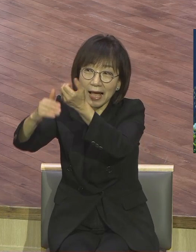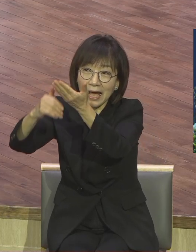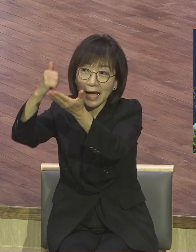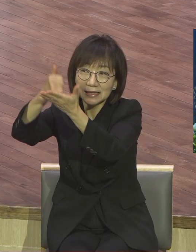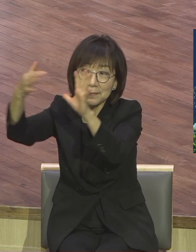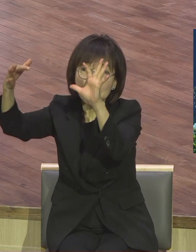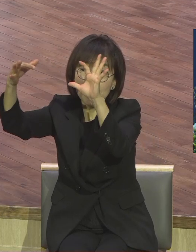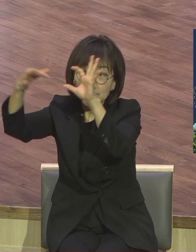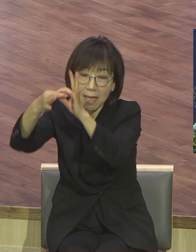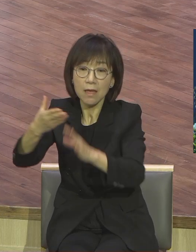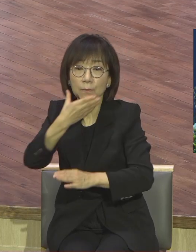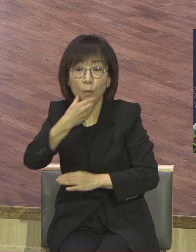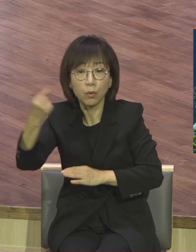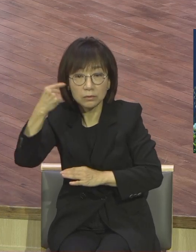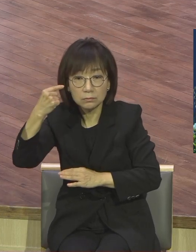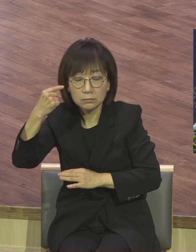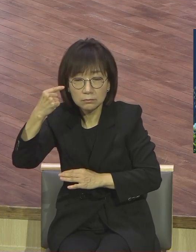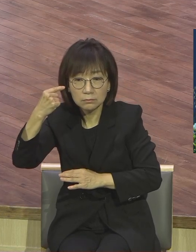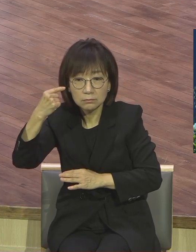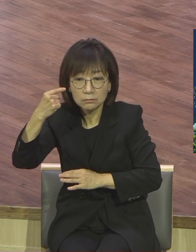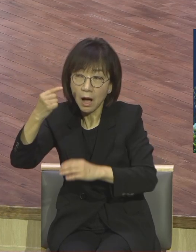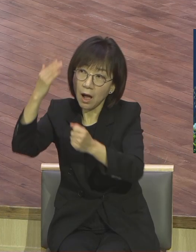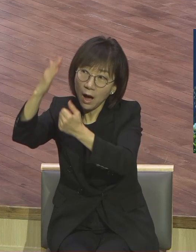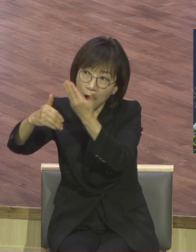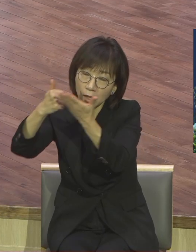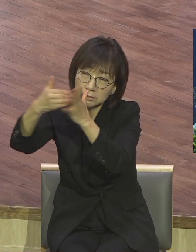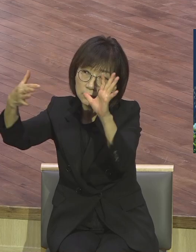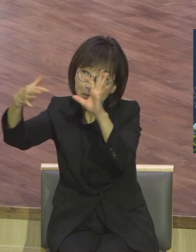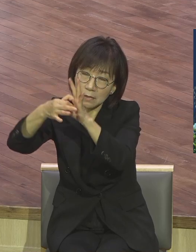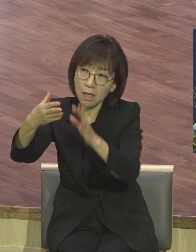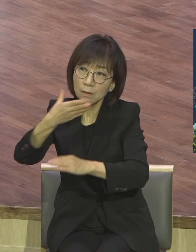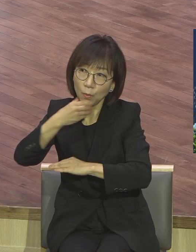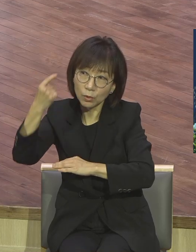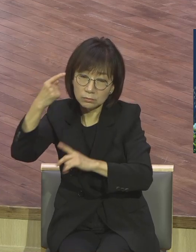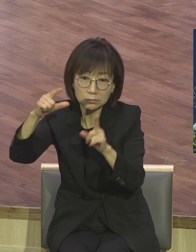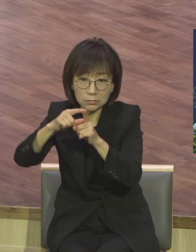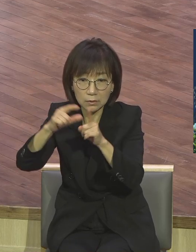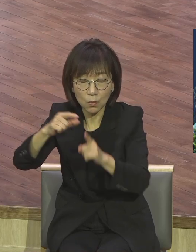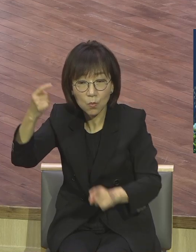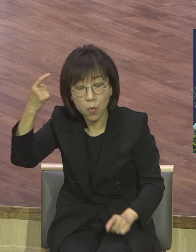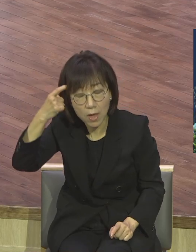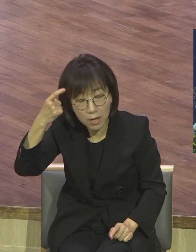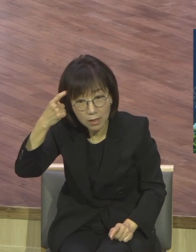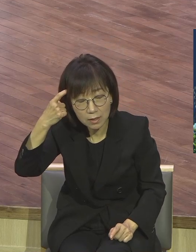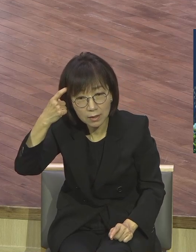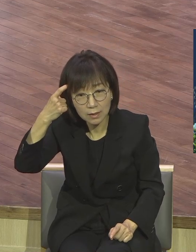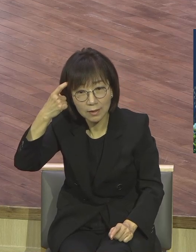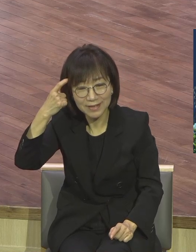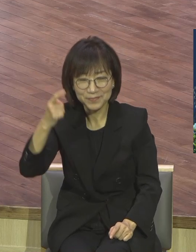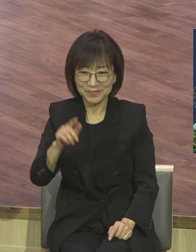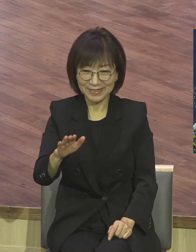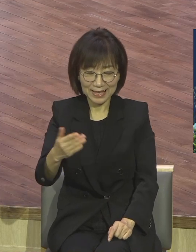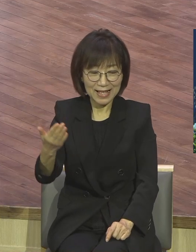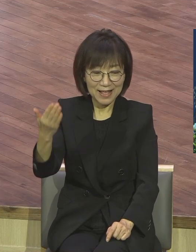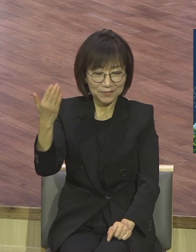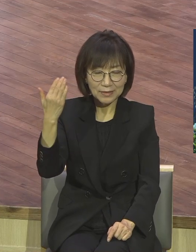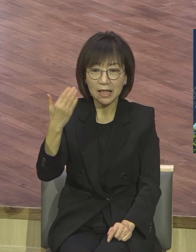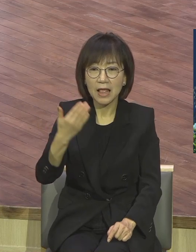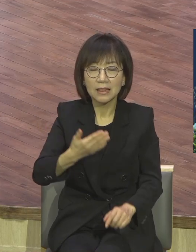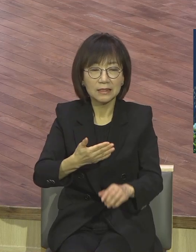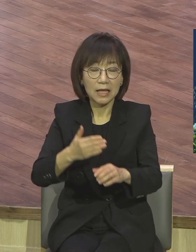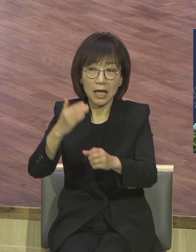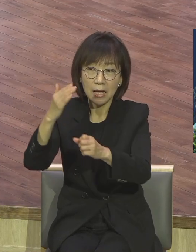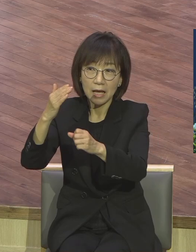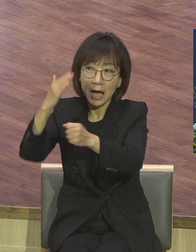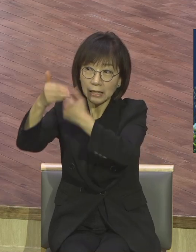하나님의 복음, 이 복음을 강조했는데 왜 이렇게 강조하냐? 하나님의 복음, 이것은 당시에 다른 복음이